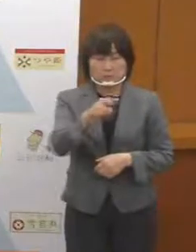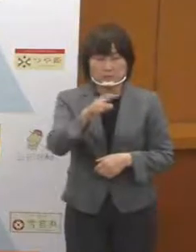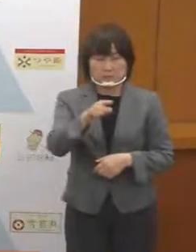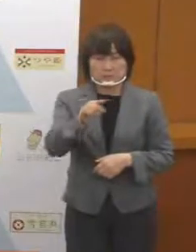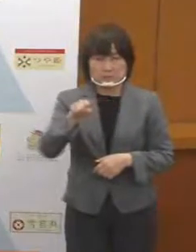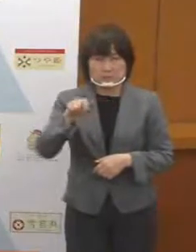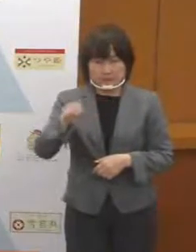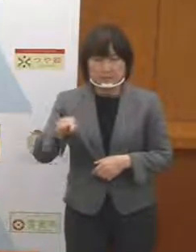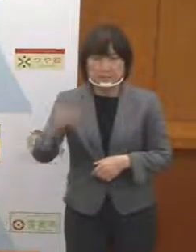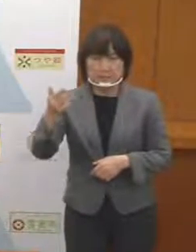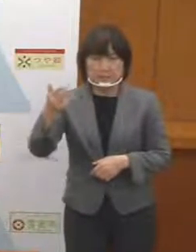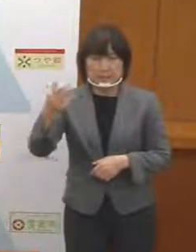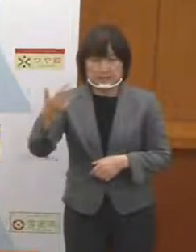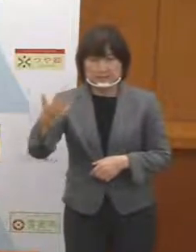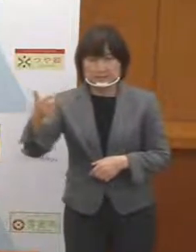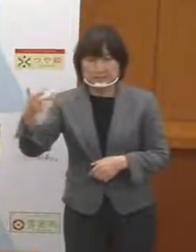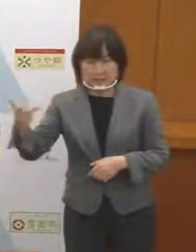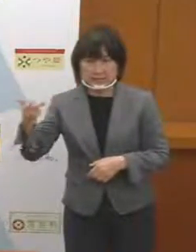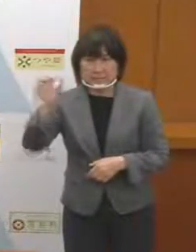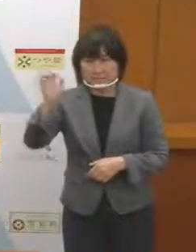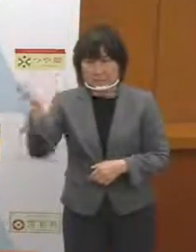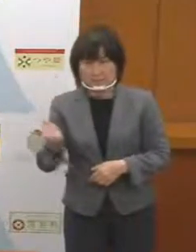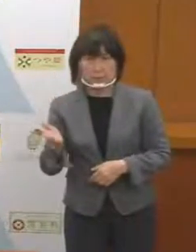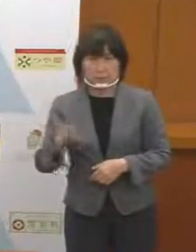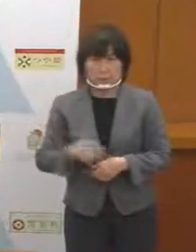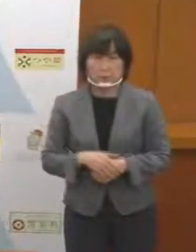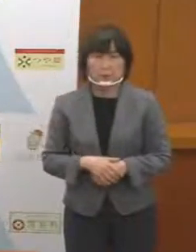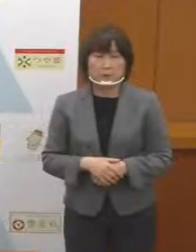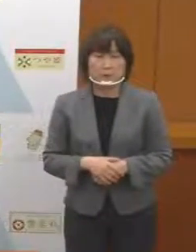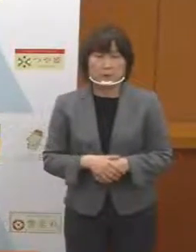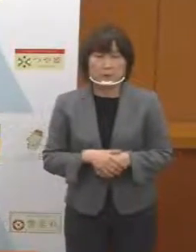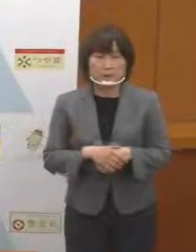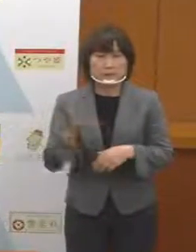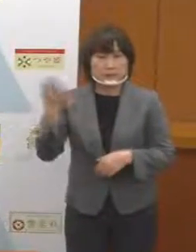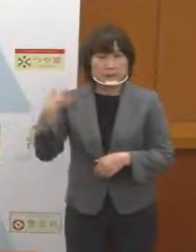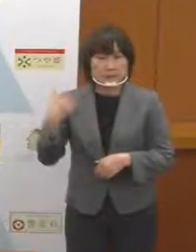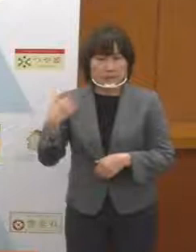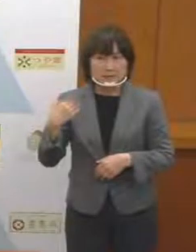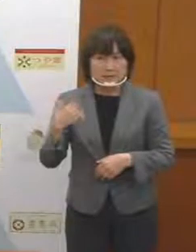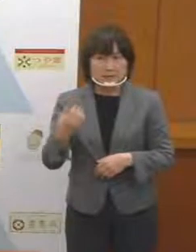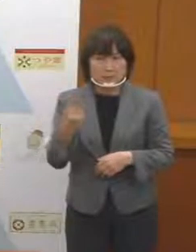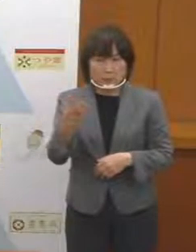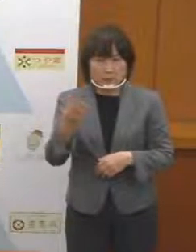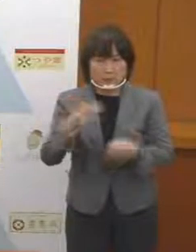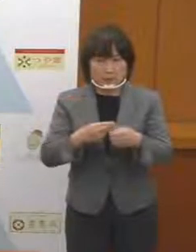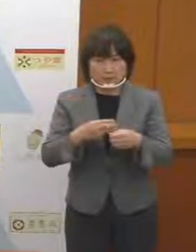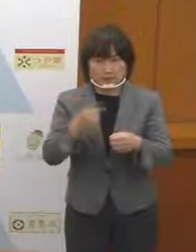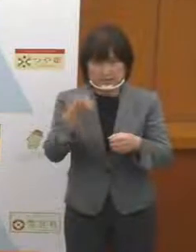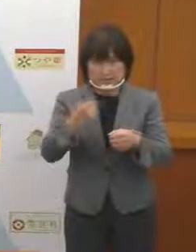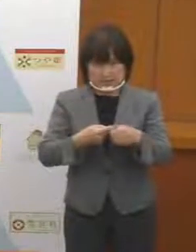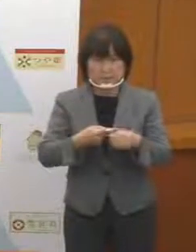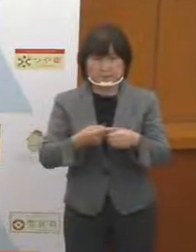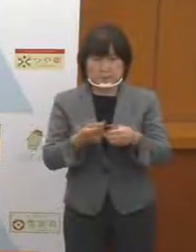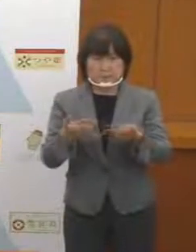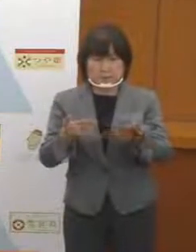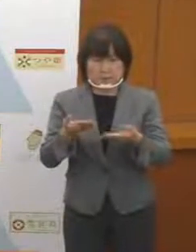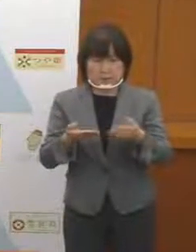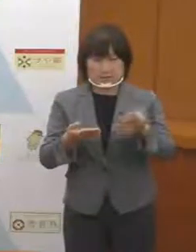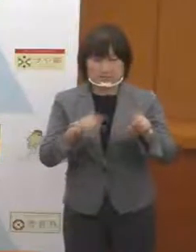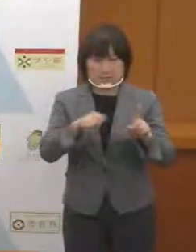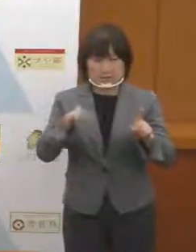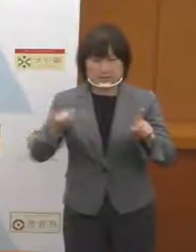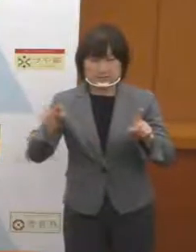61.87%となりました前回電話元年と比べて1.13